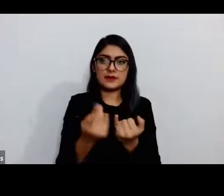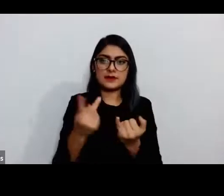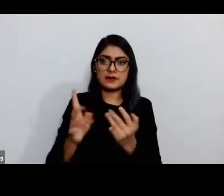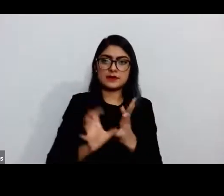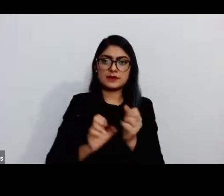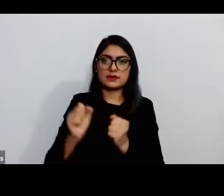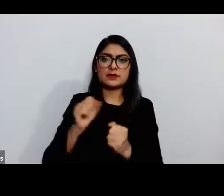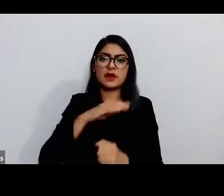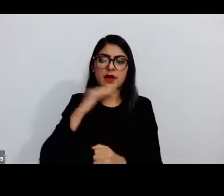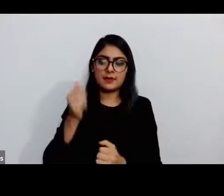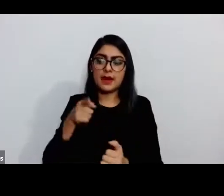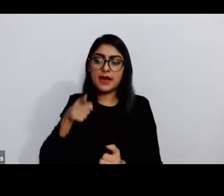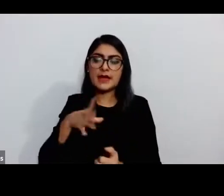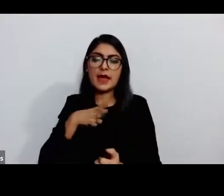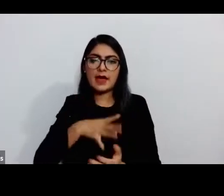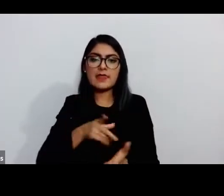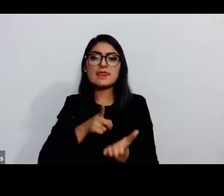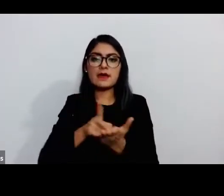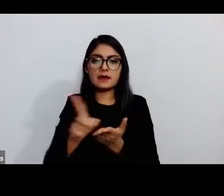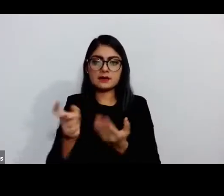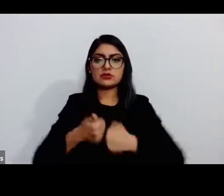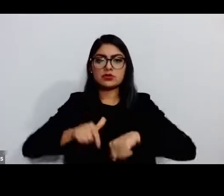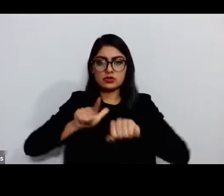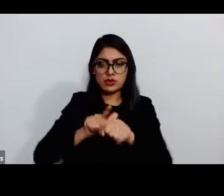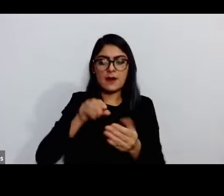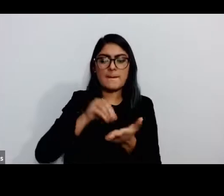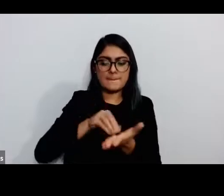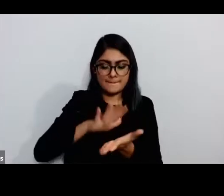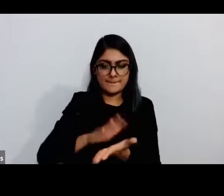sociales porque, digamos,